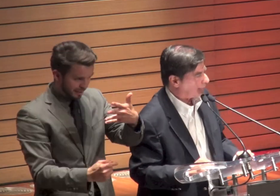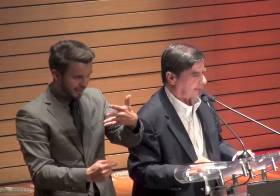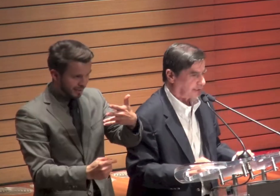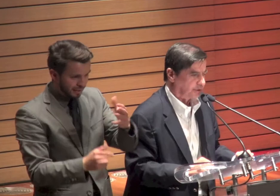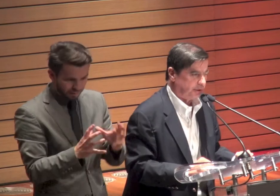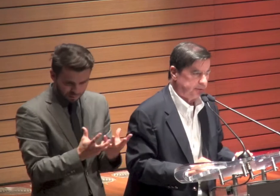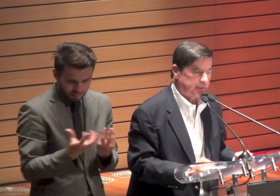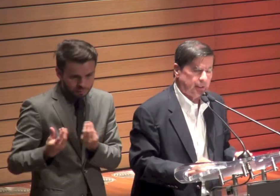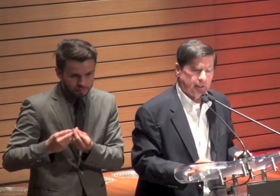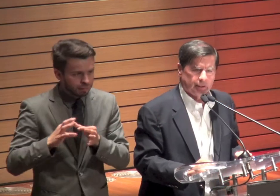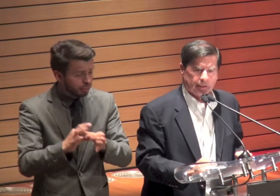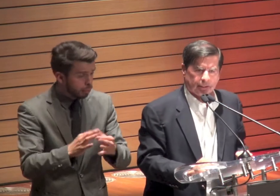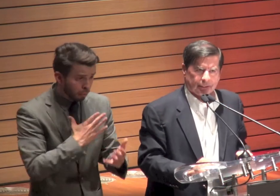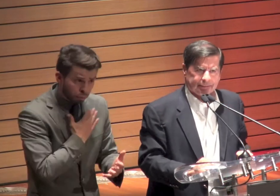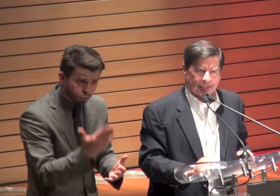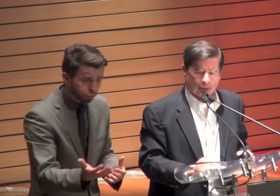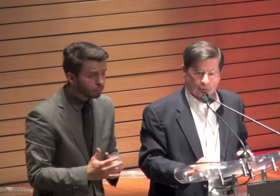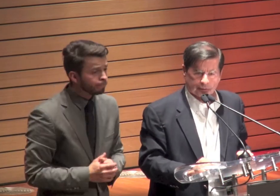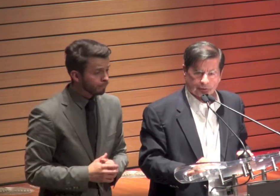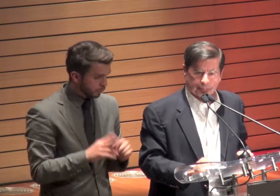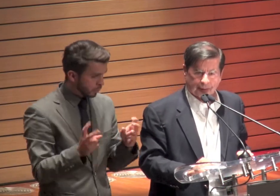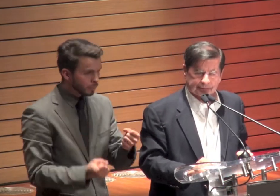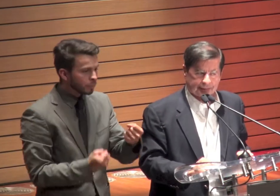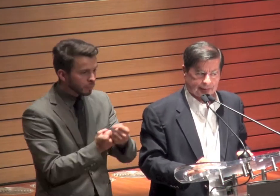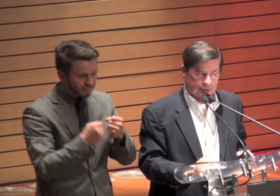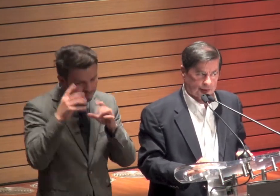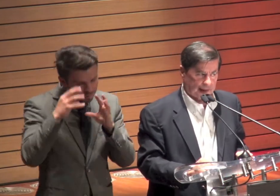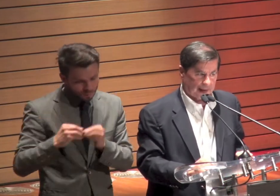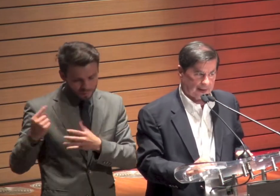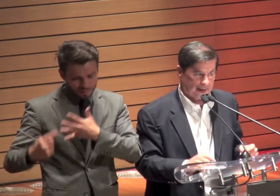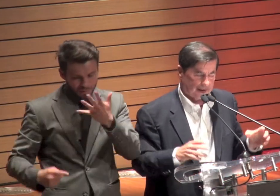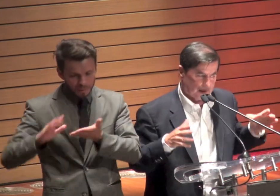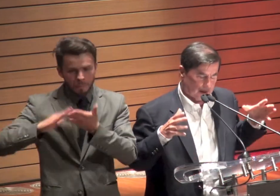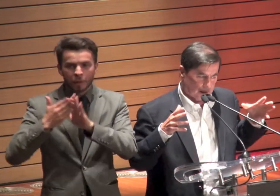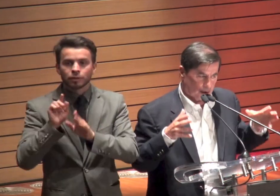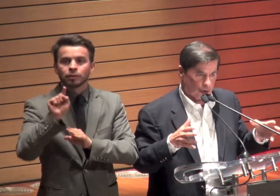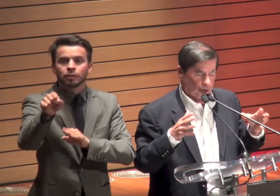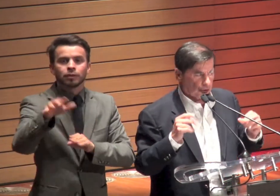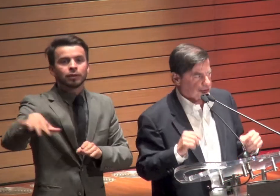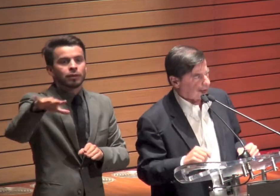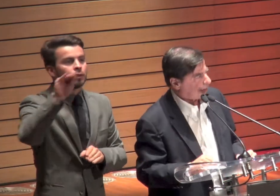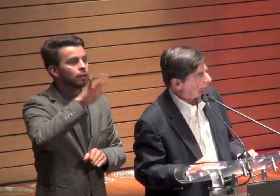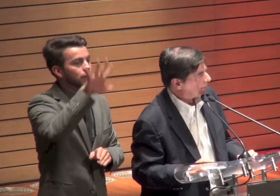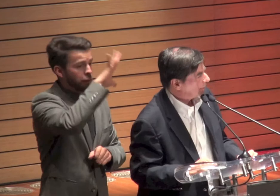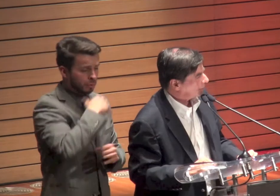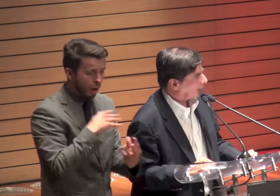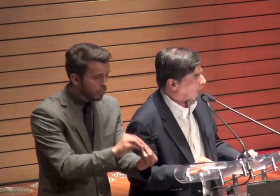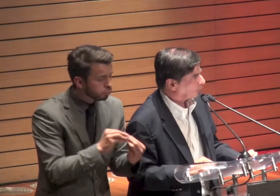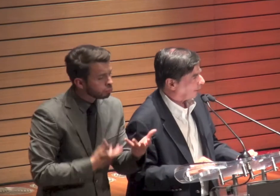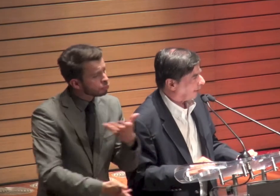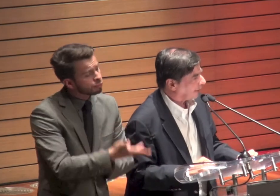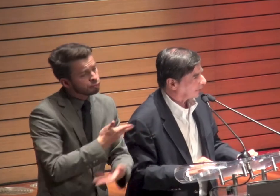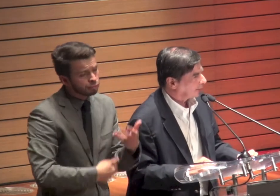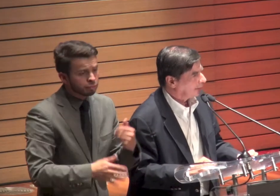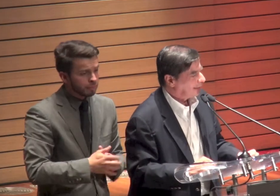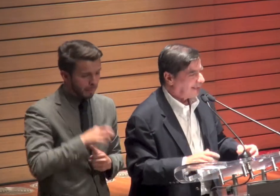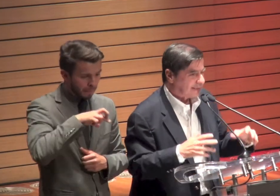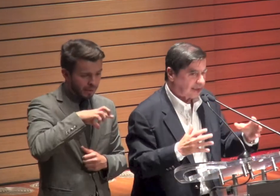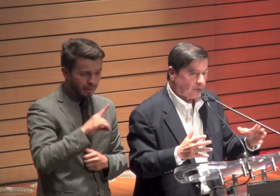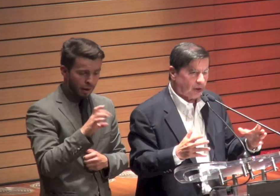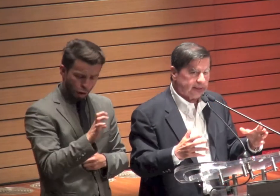en la implementación del acuerdo de paz territorial con los temas de los